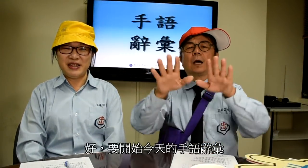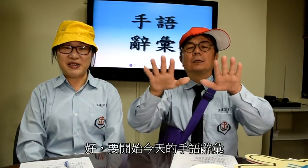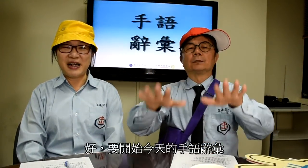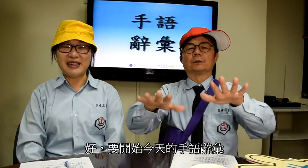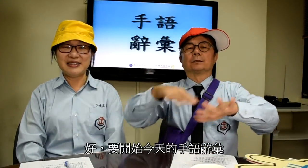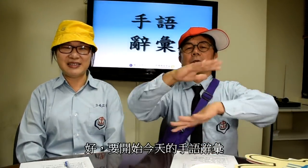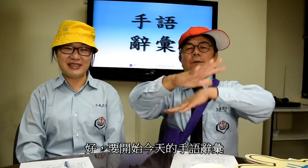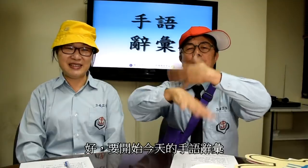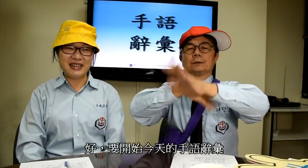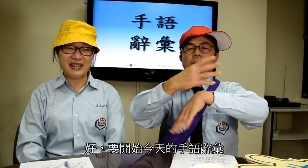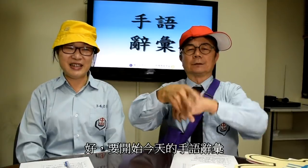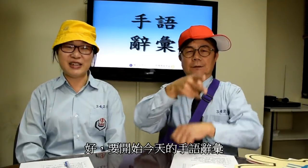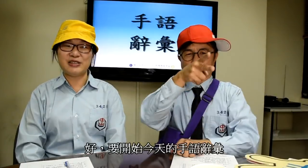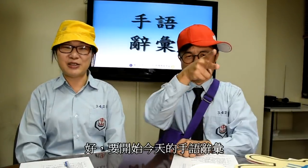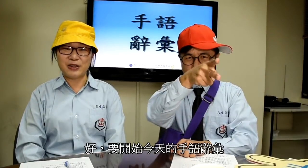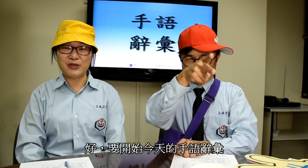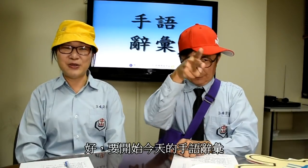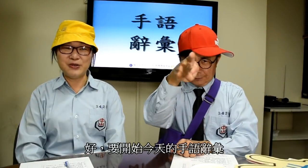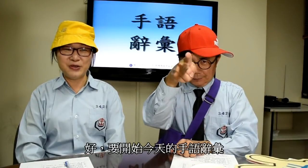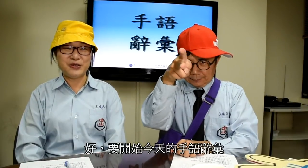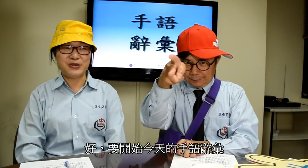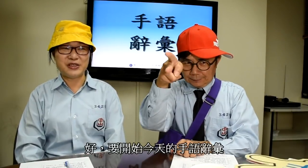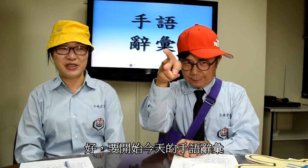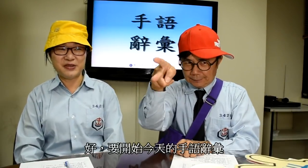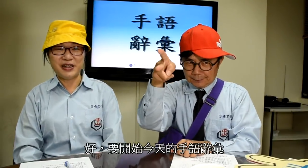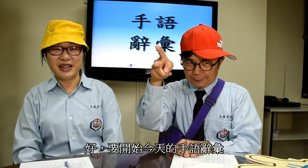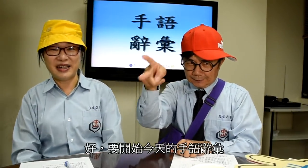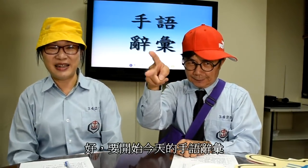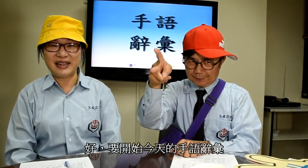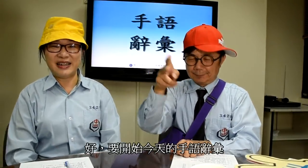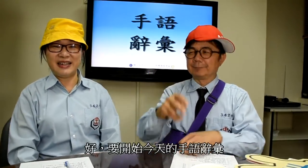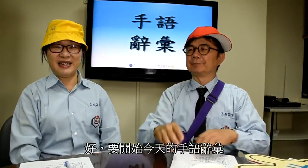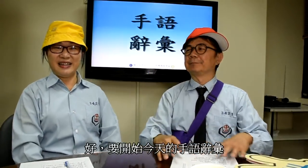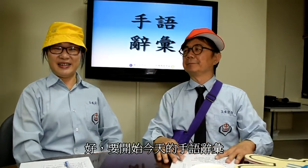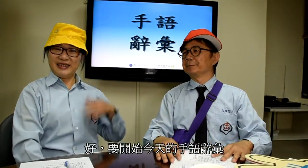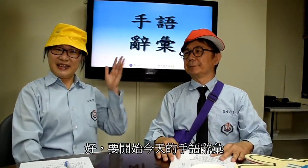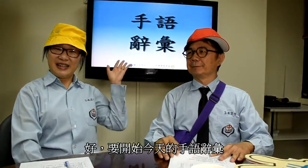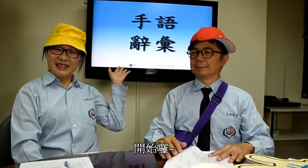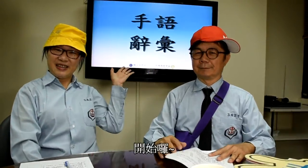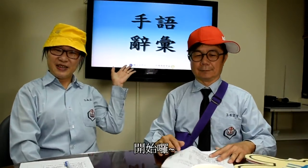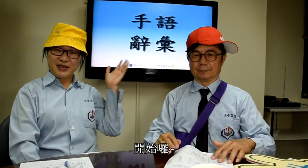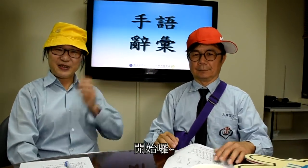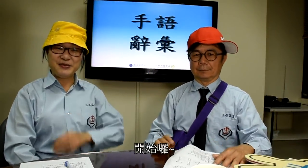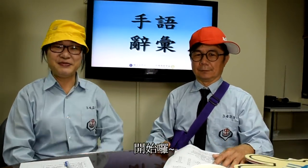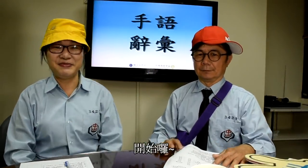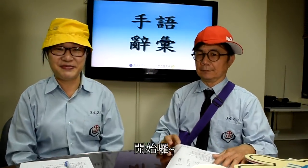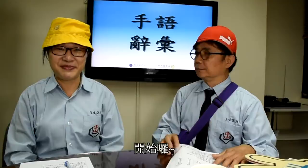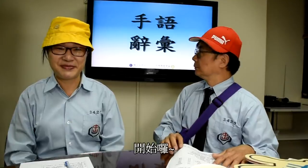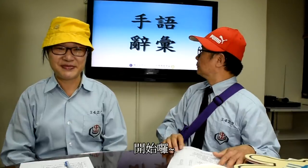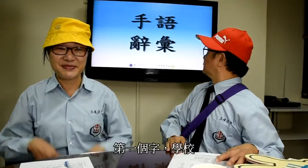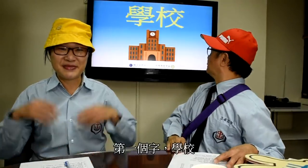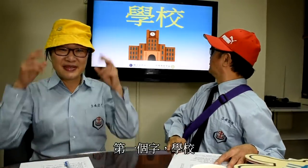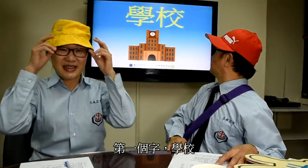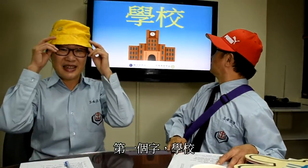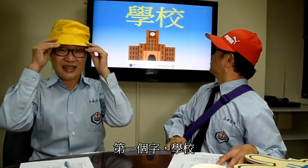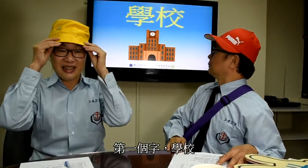开始今天的手语词汇，开始咯。第一个